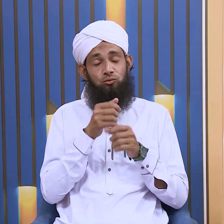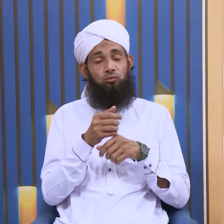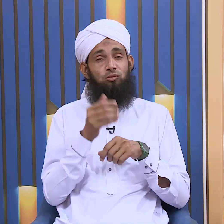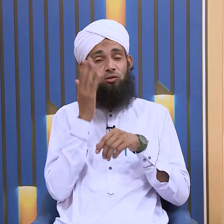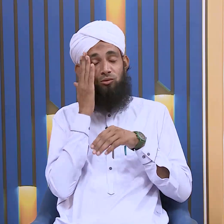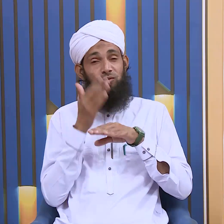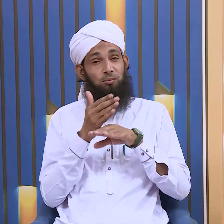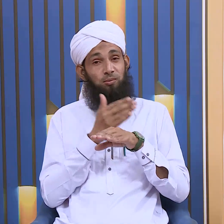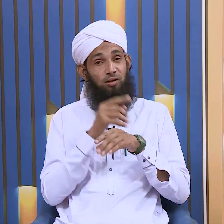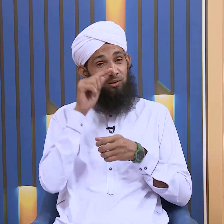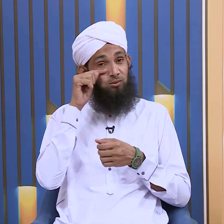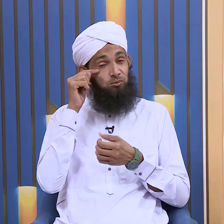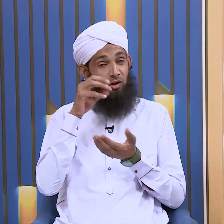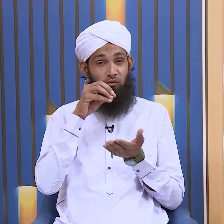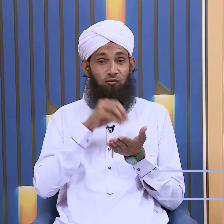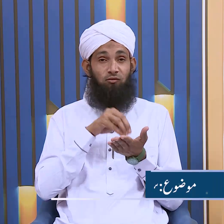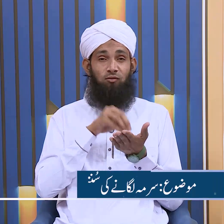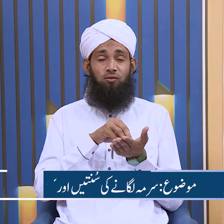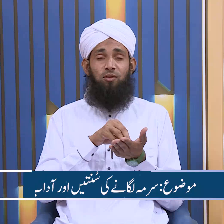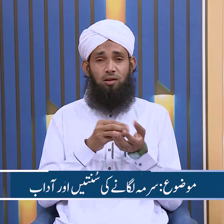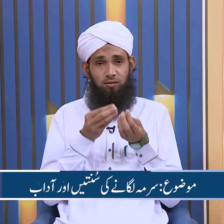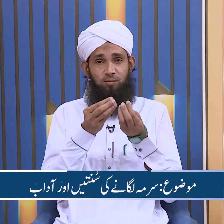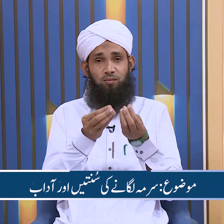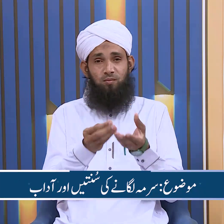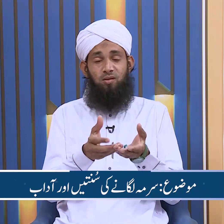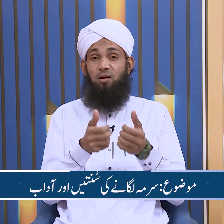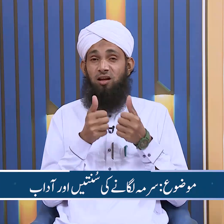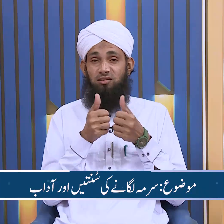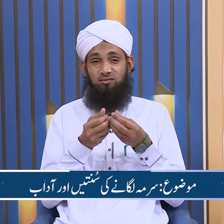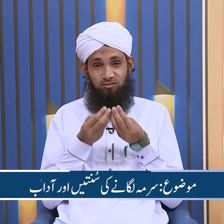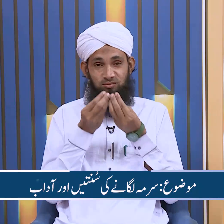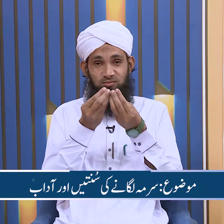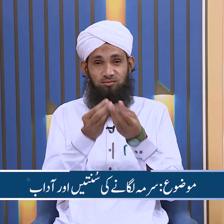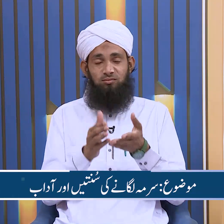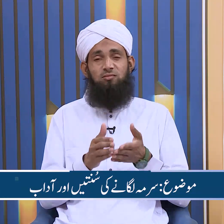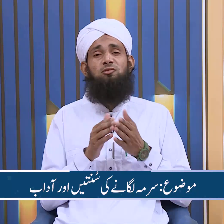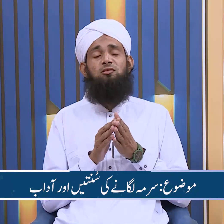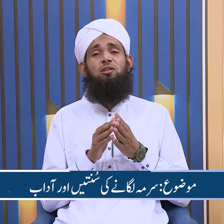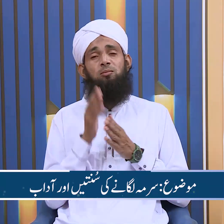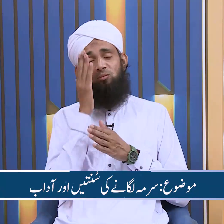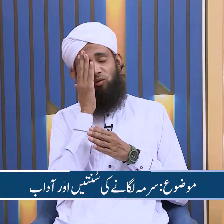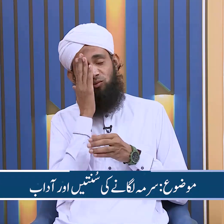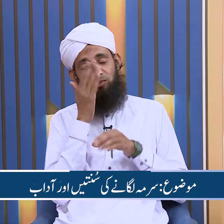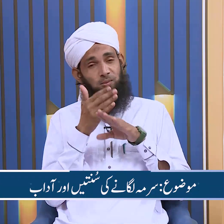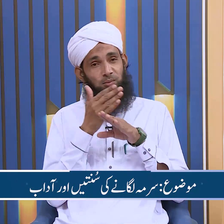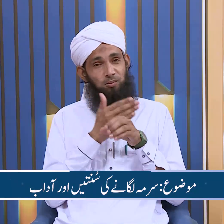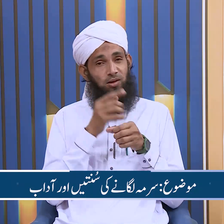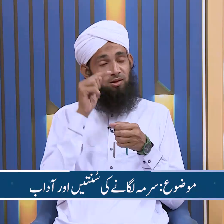لگانے میں ایک حکمت یہ بھی ہے، ایک مصلحت یہ بھی ہے کہ جب بندہ سوتے ہوئے سرما لگاتا ہے تو